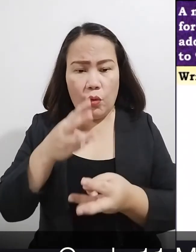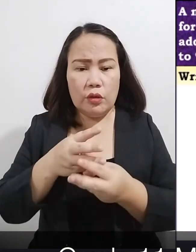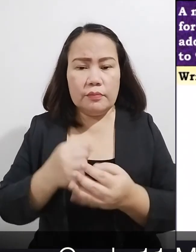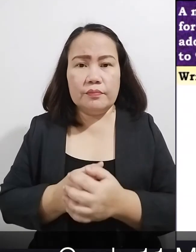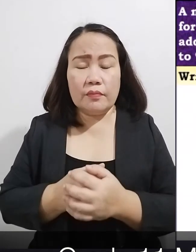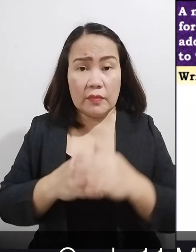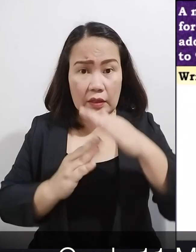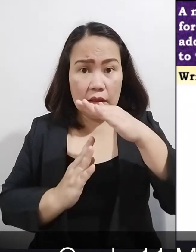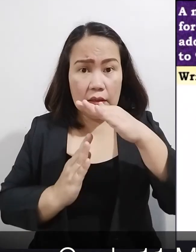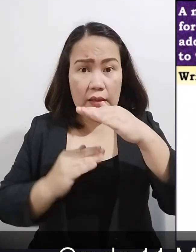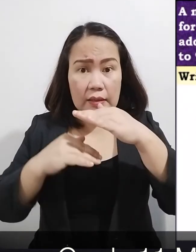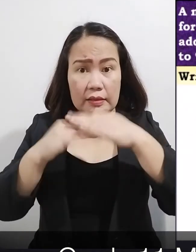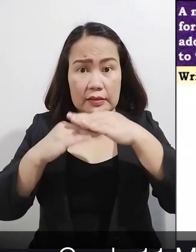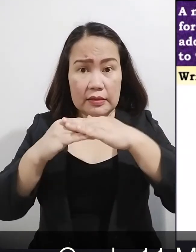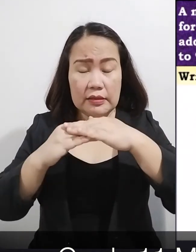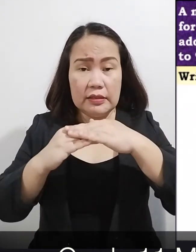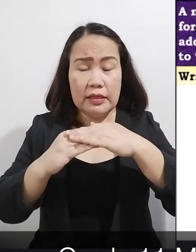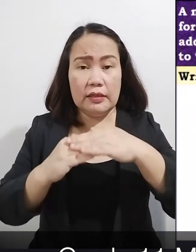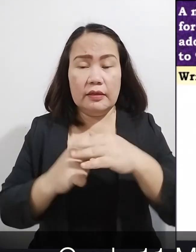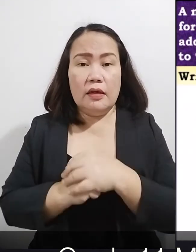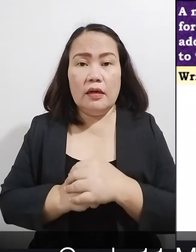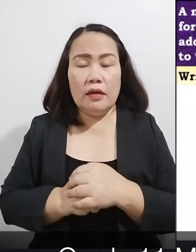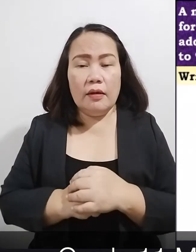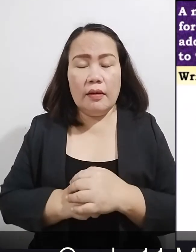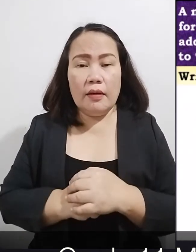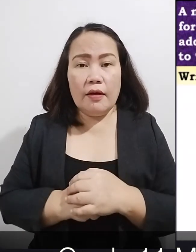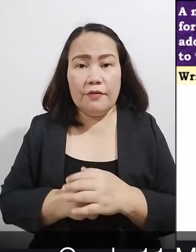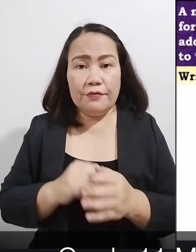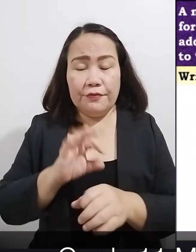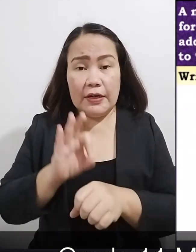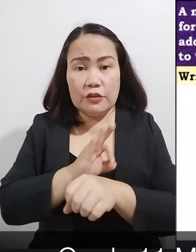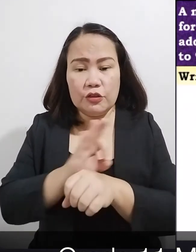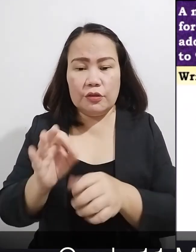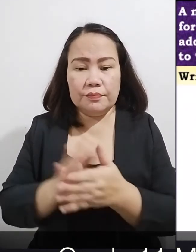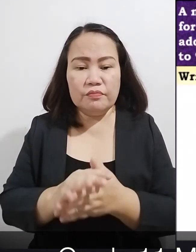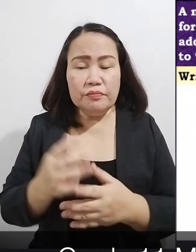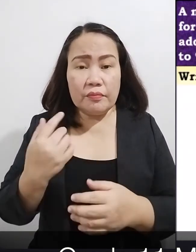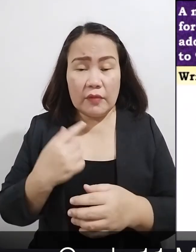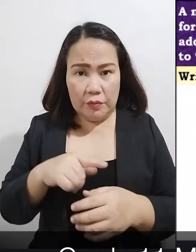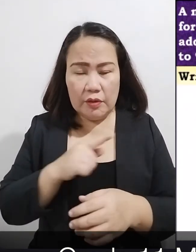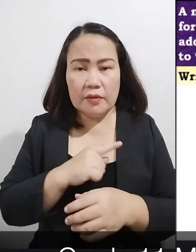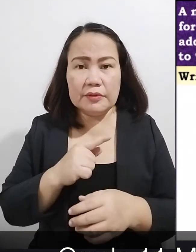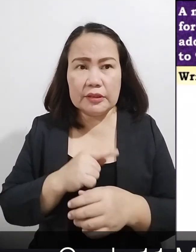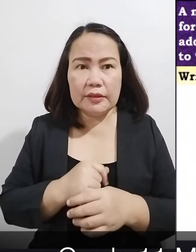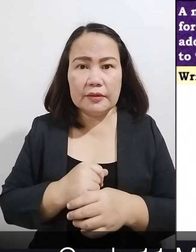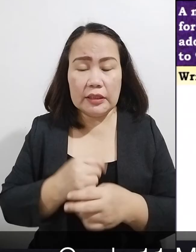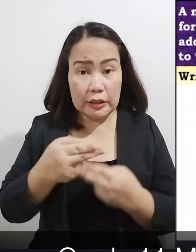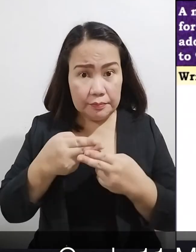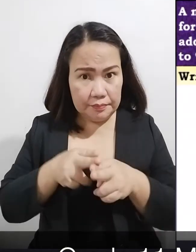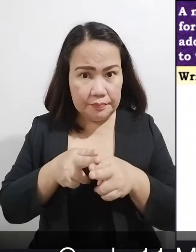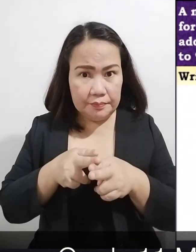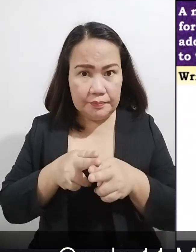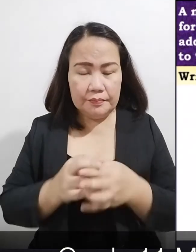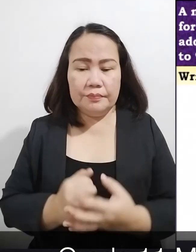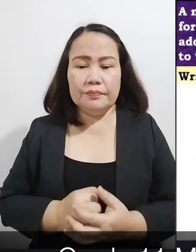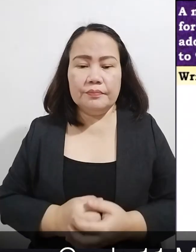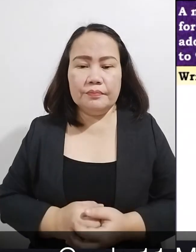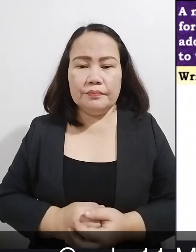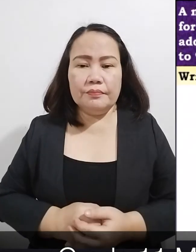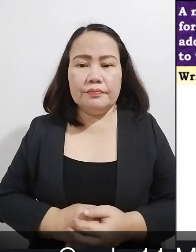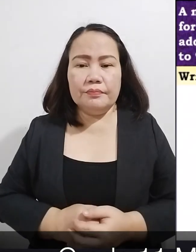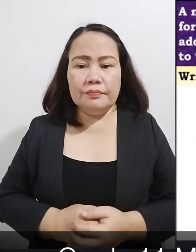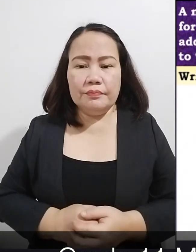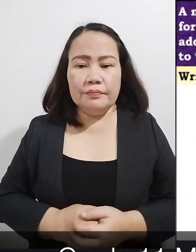ay ceiling function or least integer function kung saan tayo ay magra-round up.